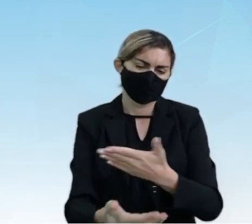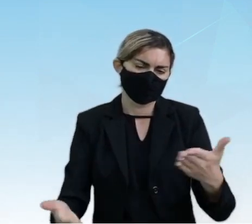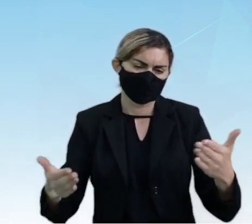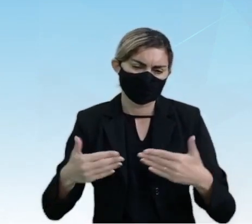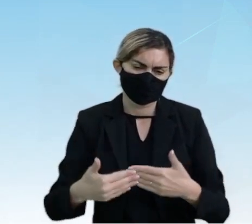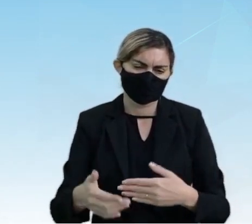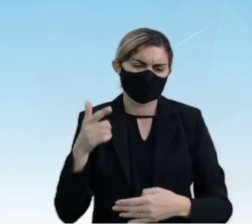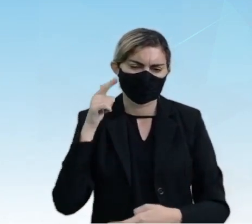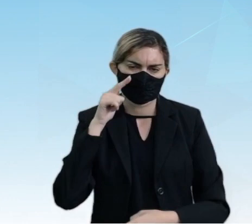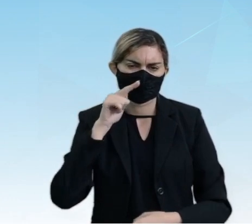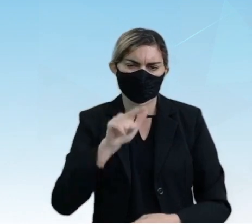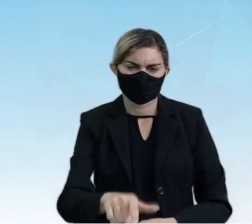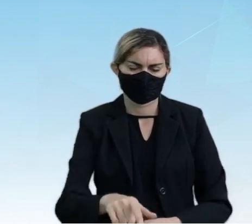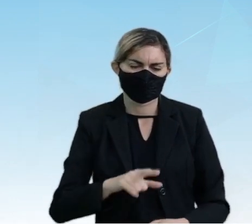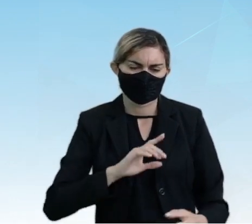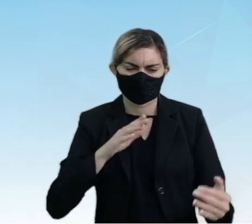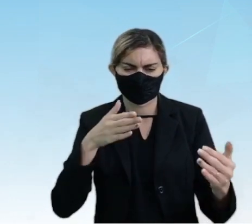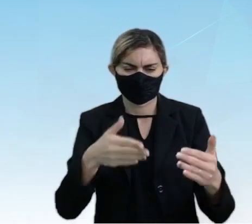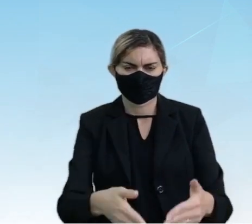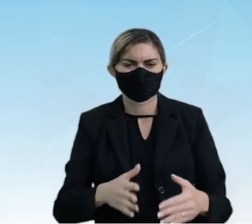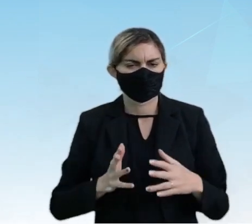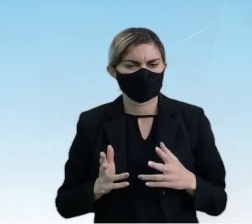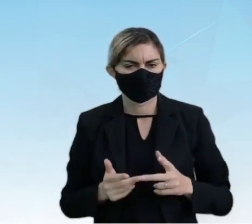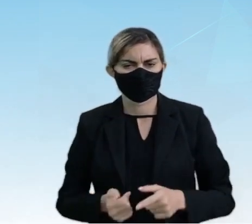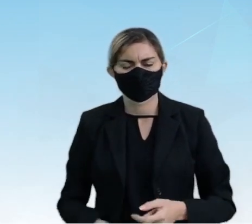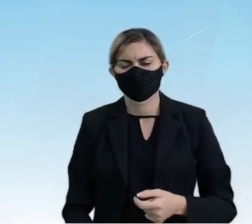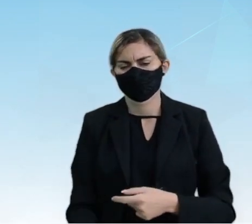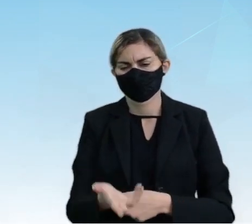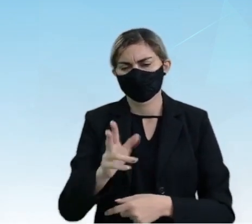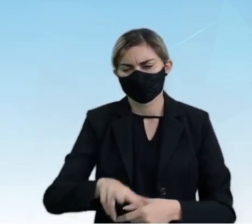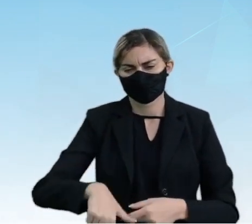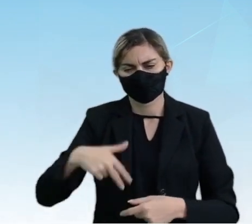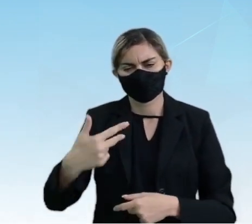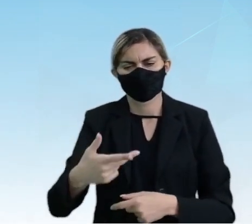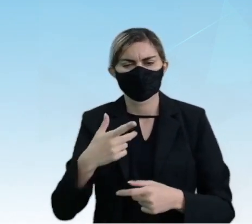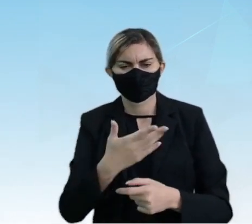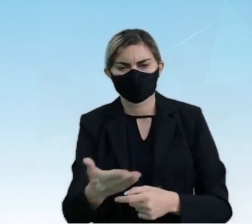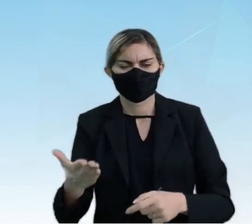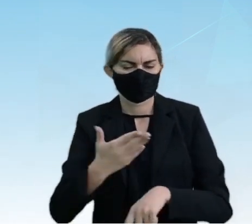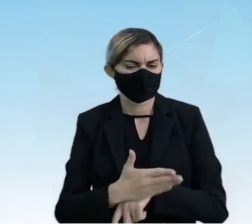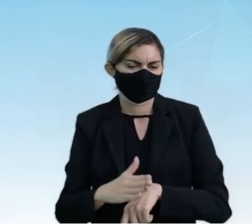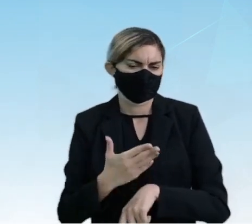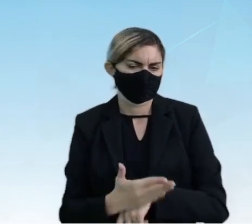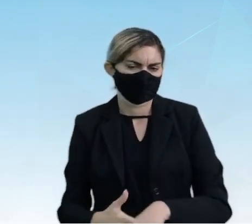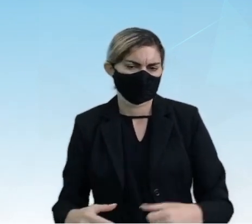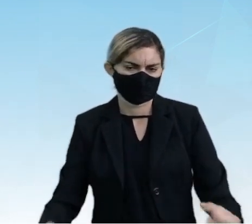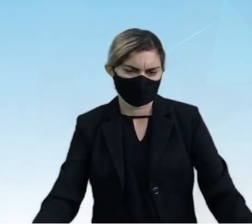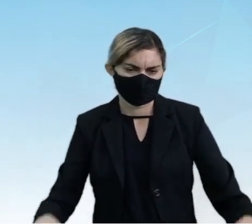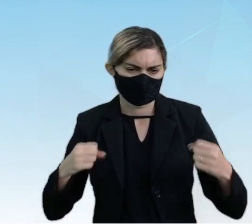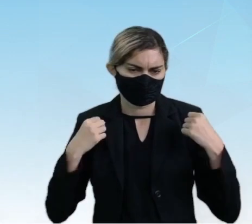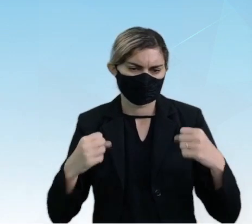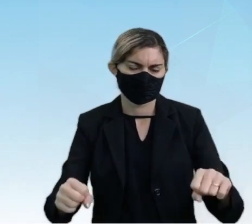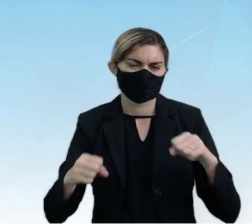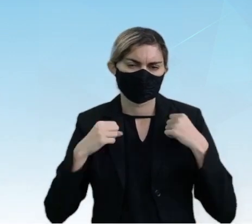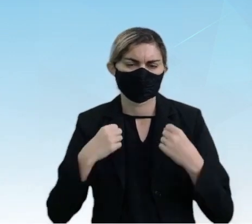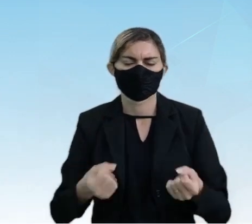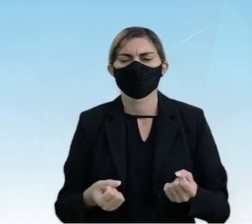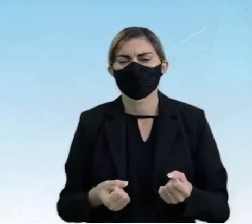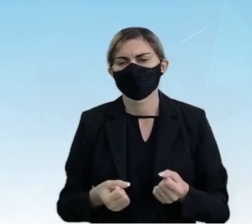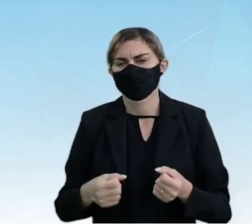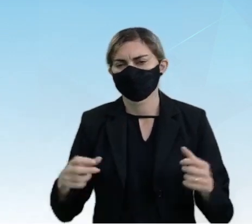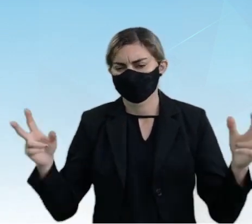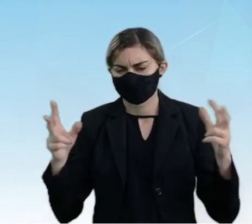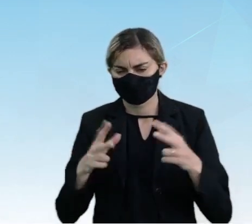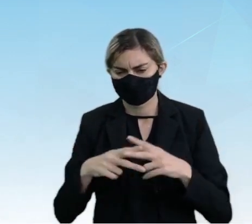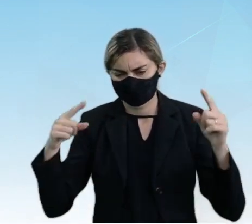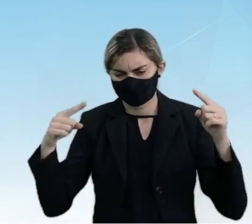passou a ganhar uma vertente mais higiênica no período do Renascimento, né, onde eles praticavam mais a ginástica, a esgrima, a equitação, lutas,